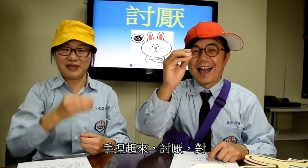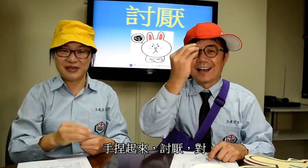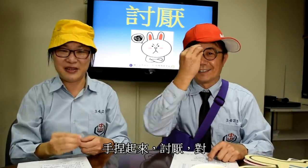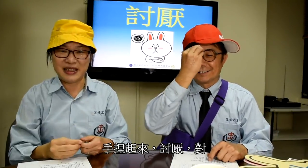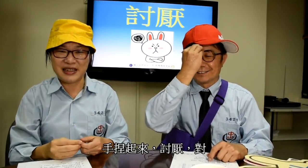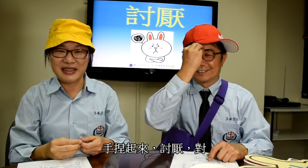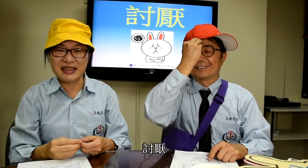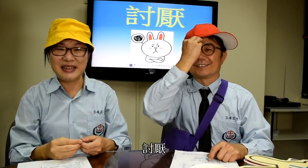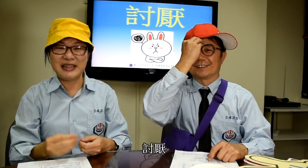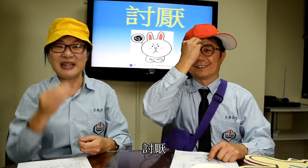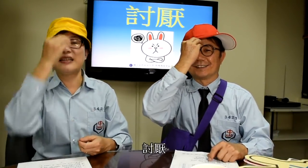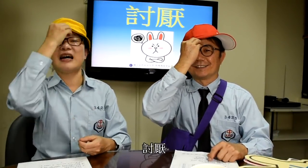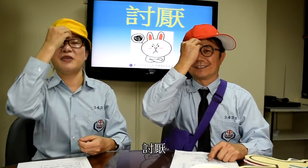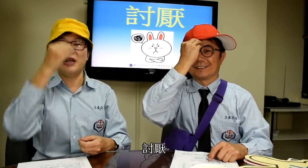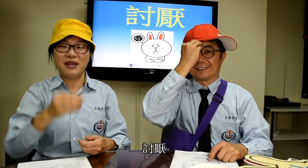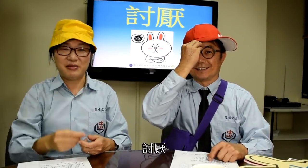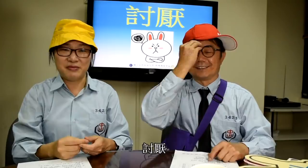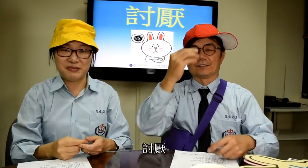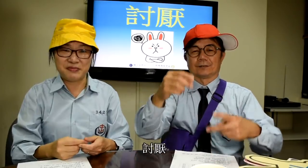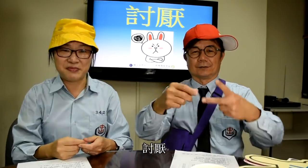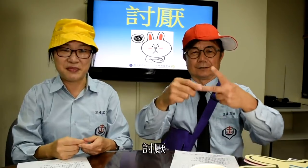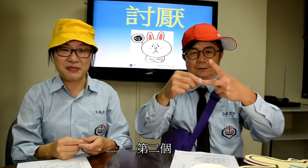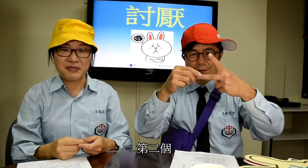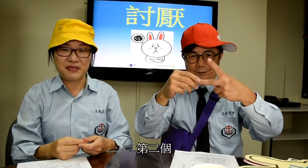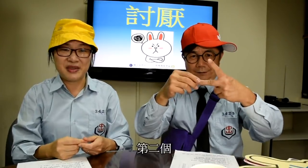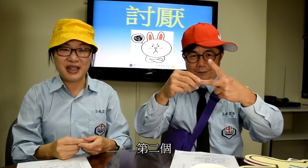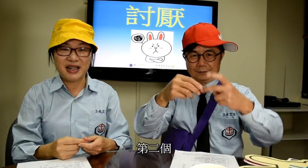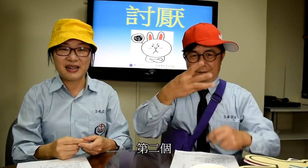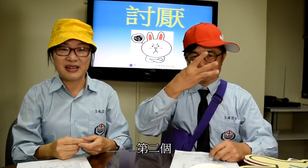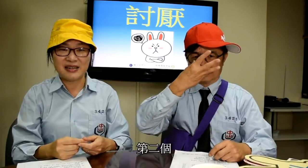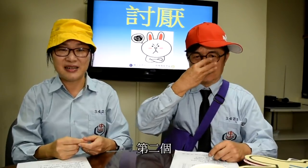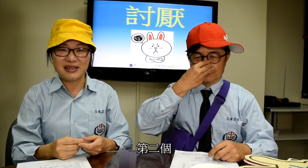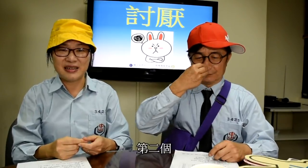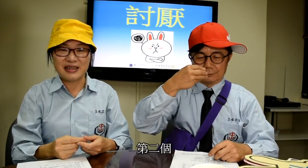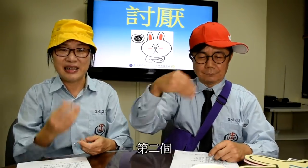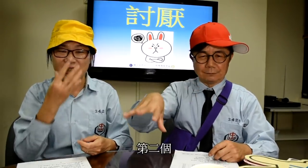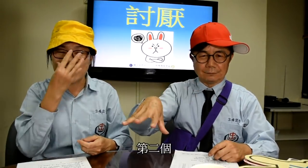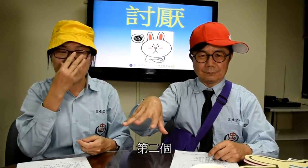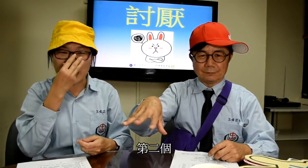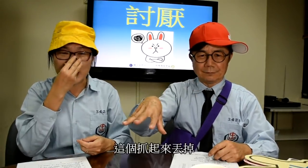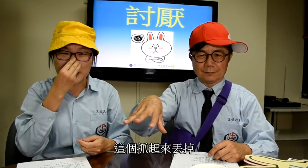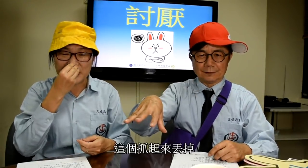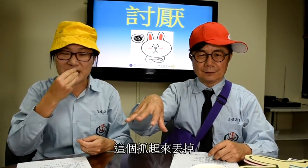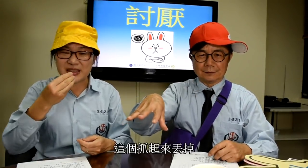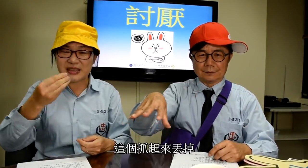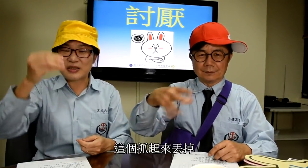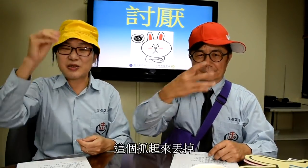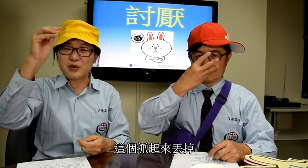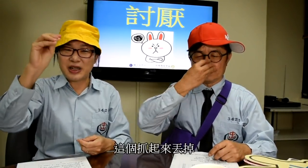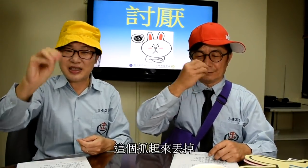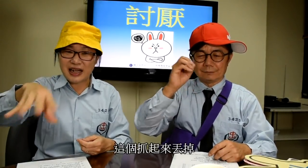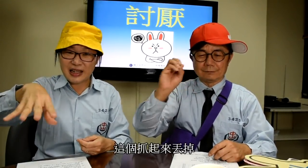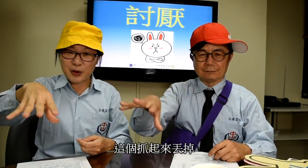对，讨厌。第二个，这个抓起来丢